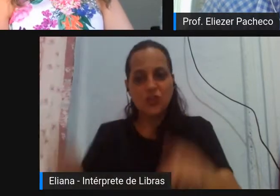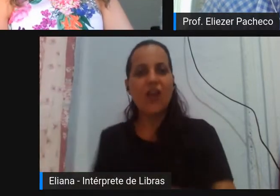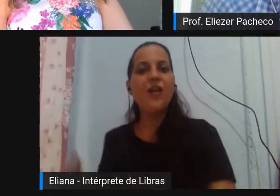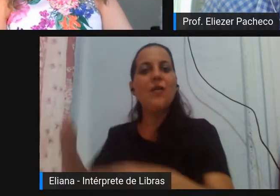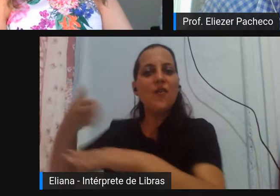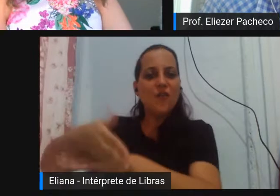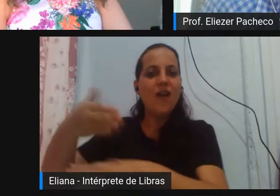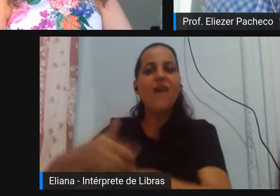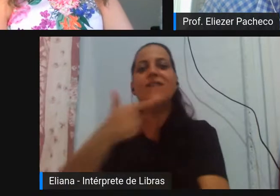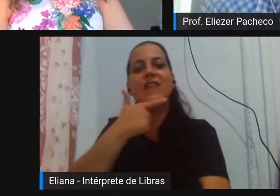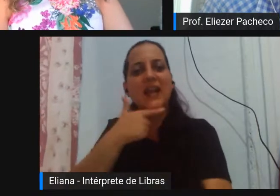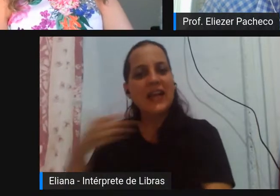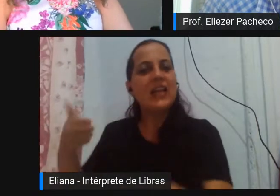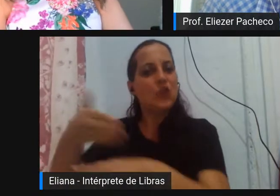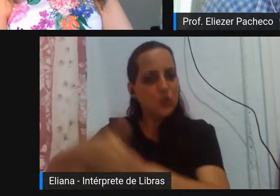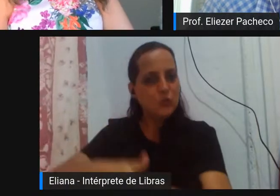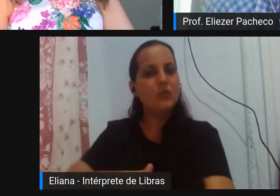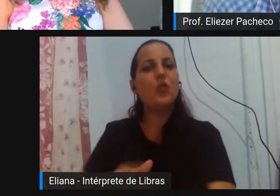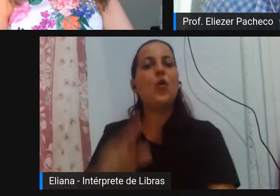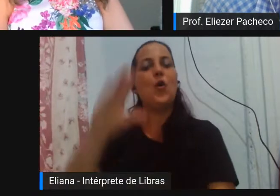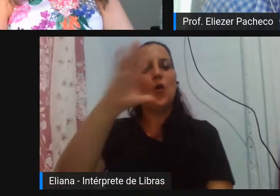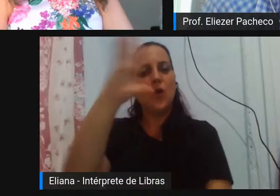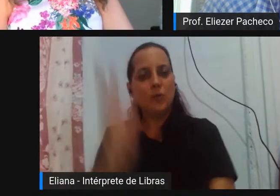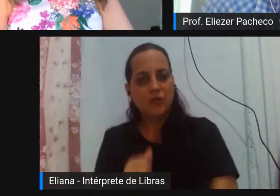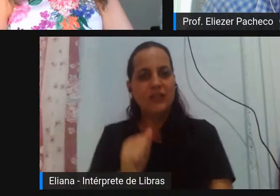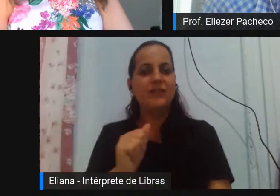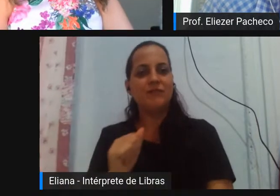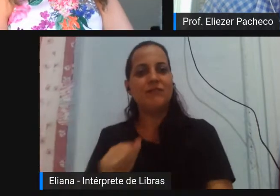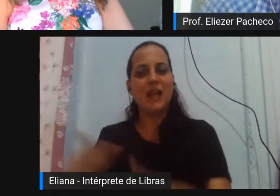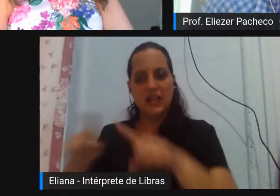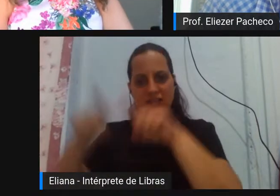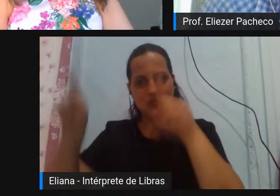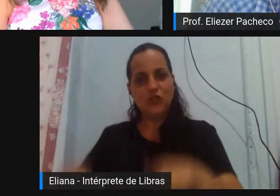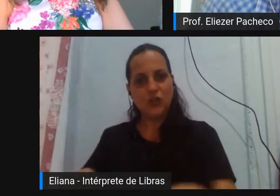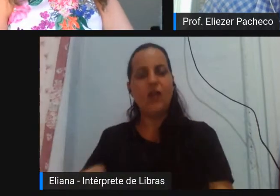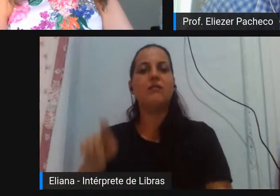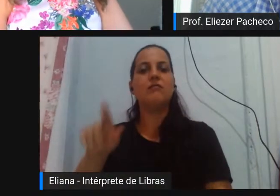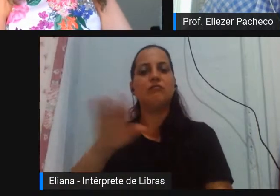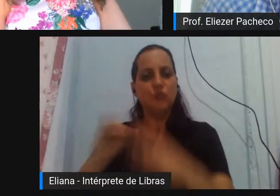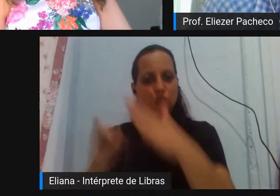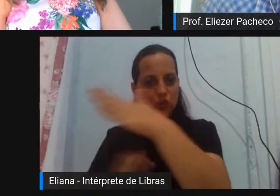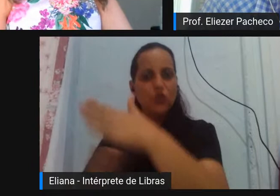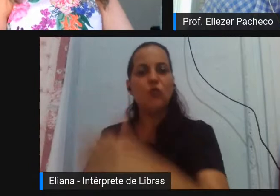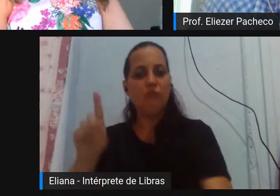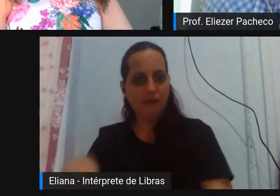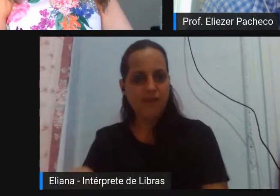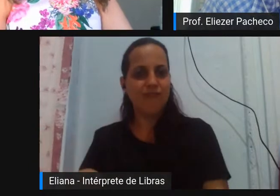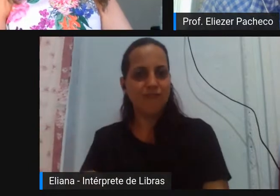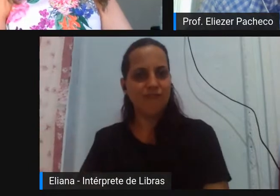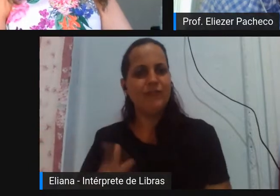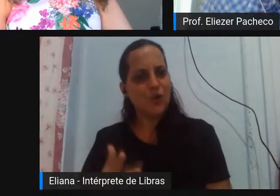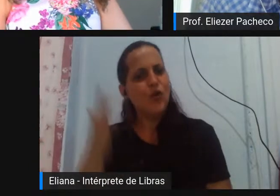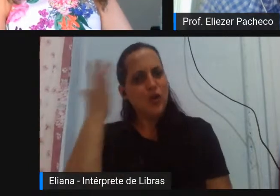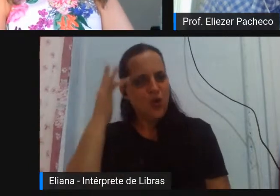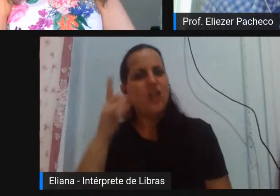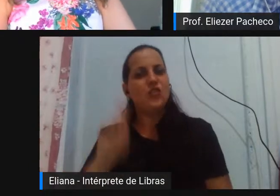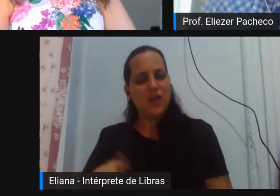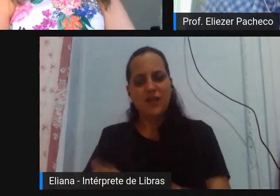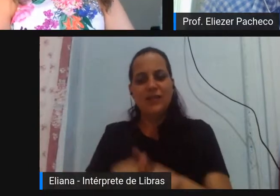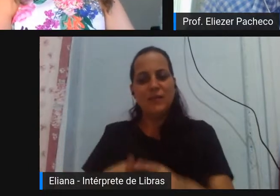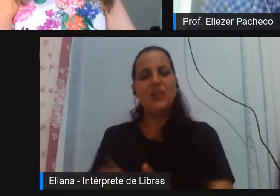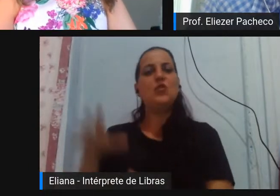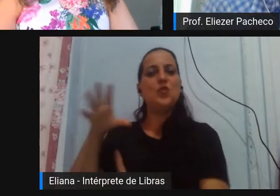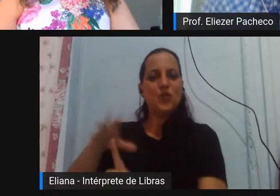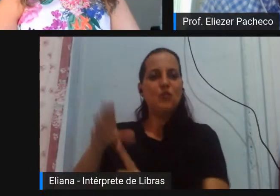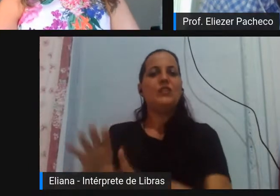é servidor da rede. Então, eu acho que isso também é formação do servidor, né? Acho que a gente também está desempenhando esse papel importante na formação